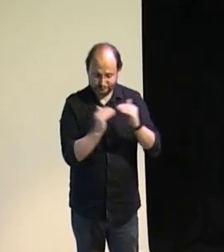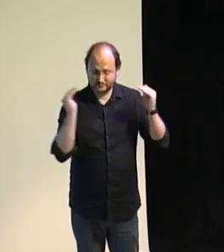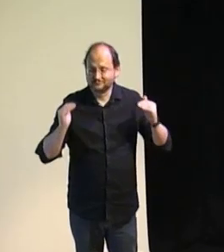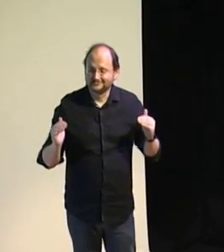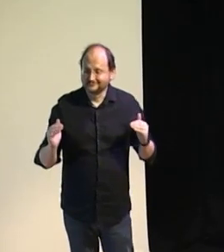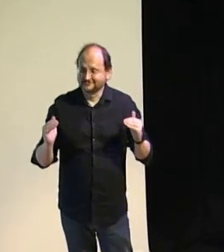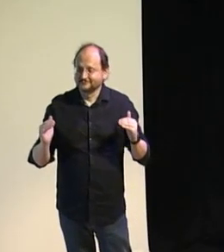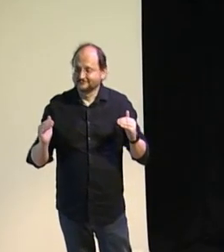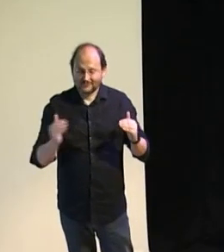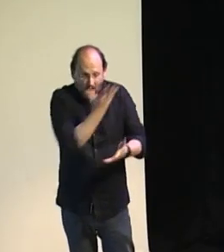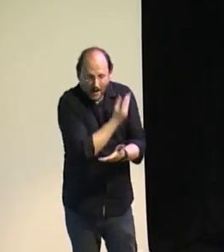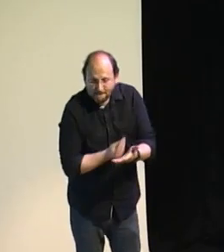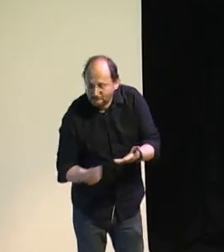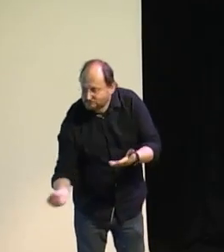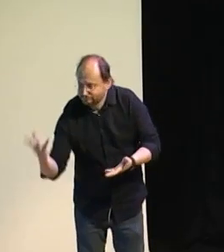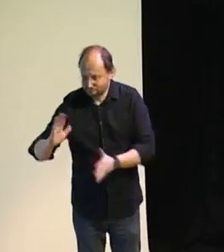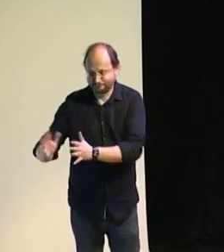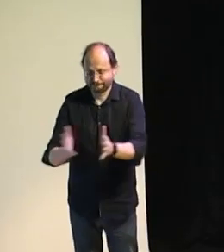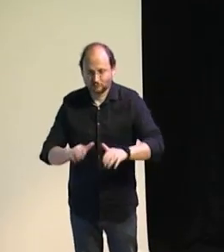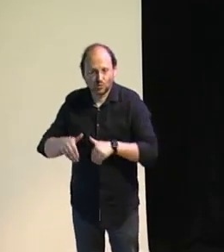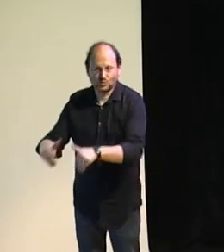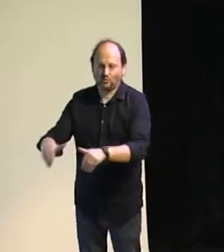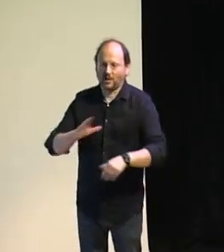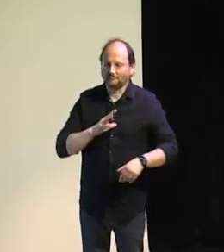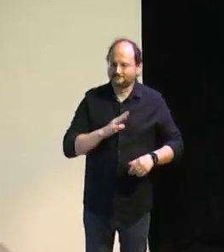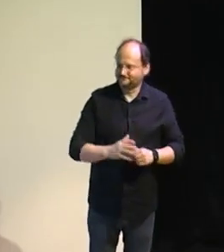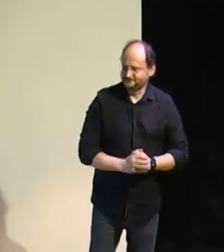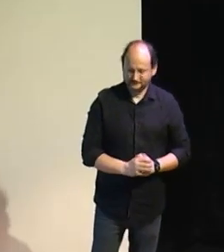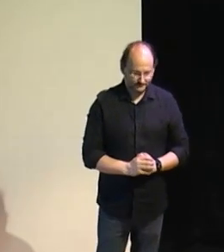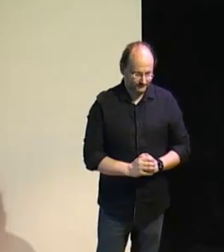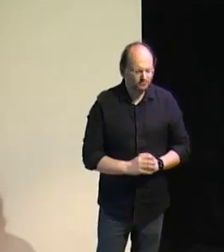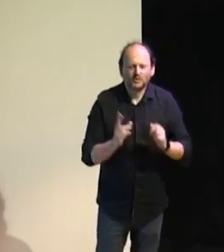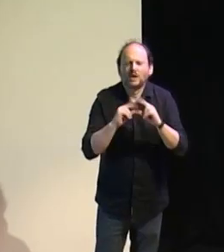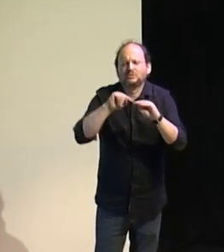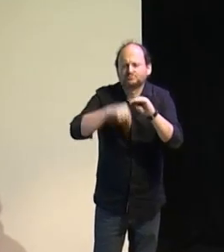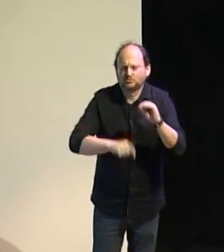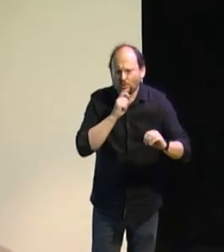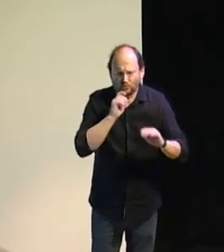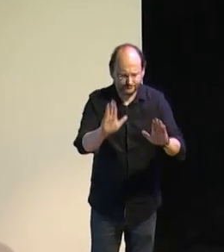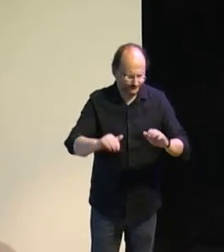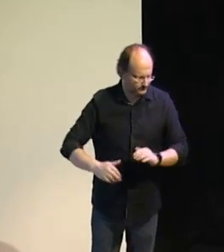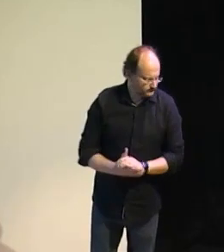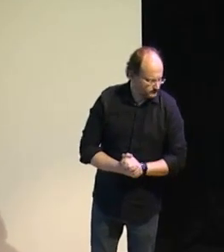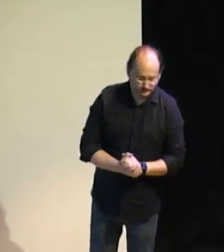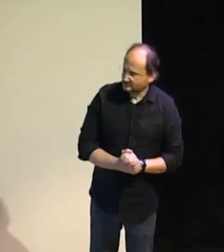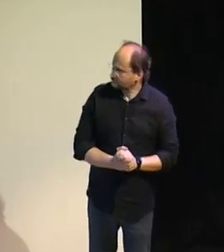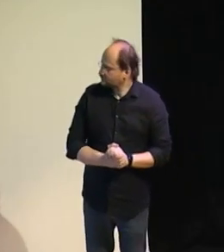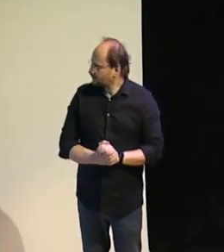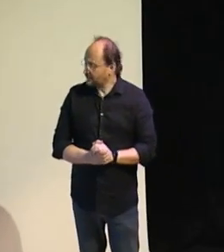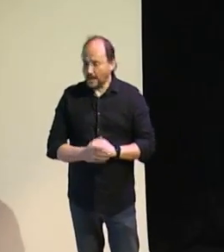Et donc, on est à peu près à l'époque des langues latines. Et il y a une émergence qui a commencé à cette époque-là et qui continue